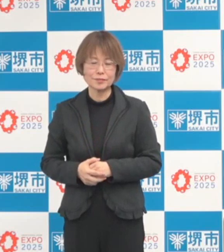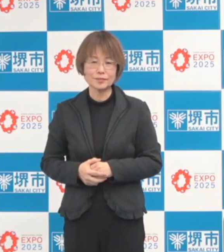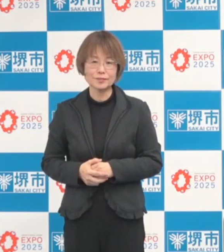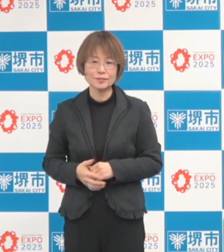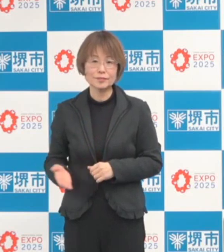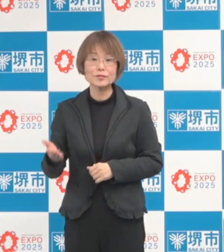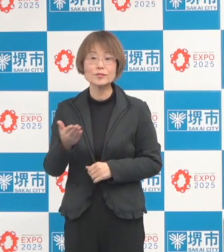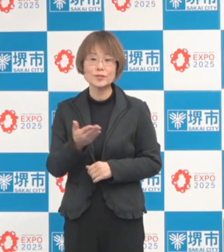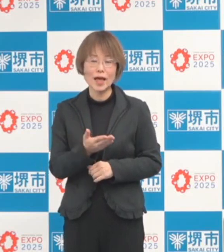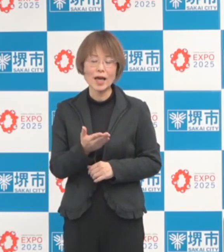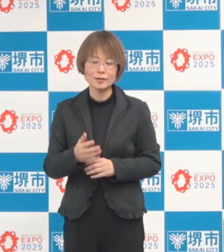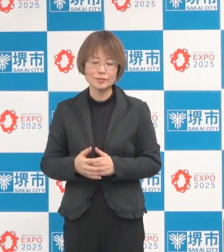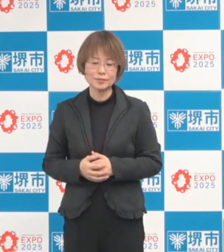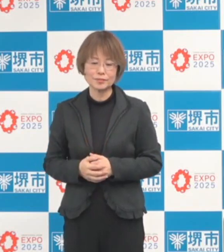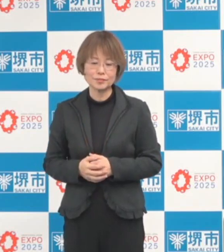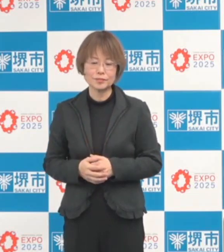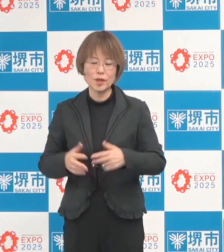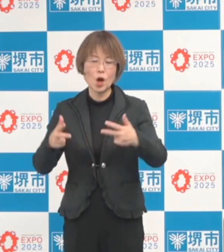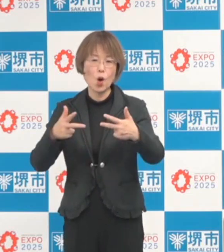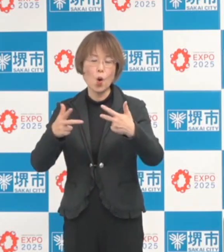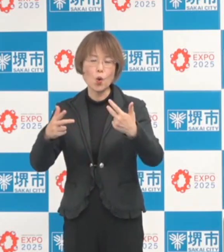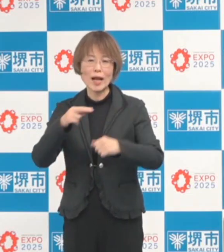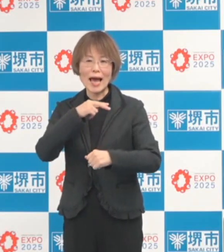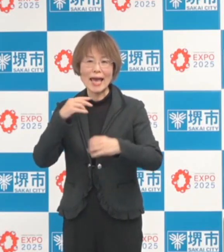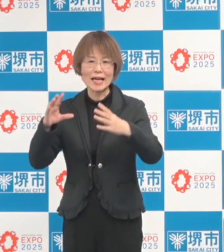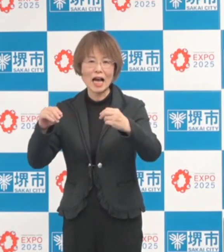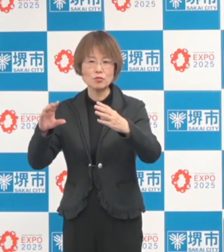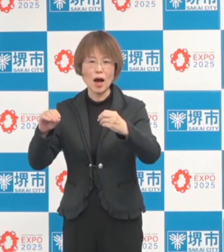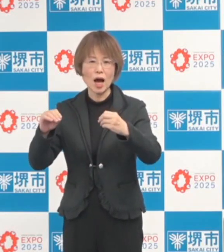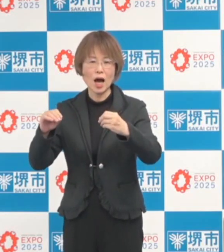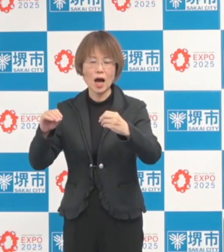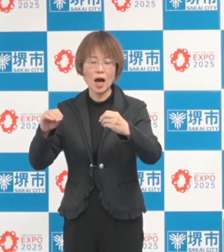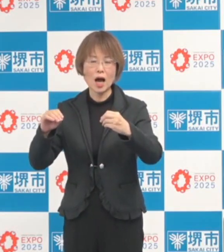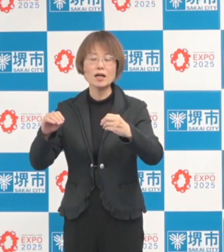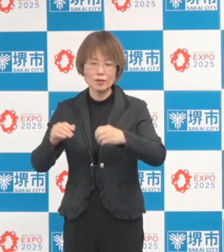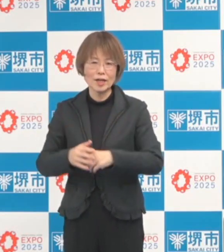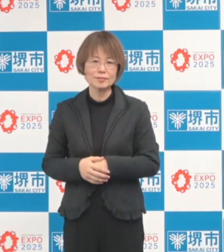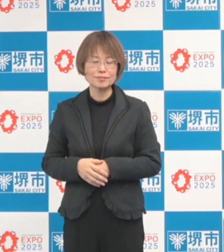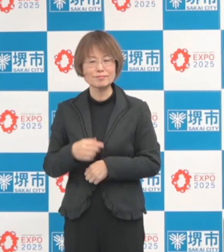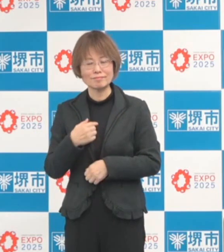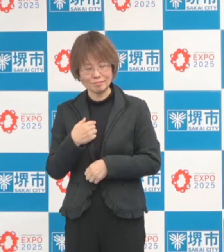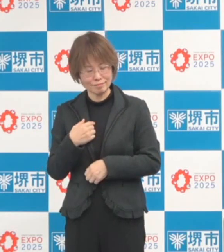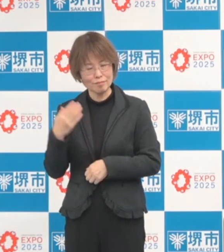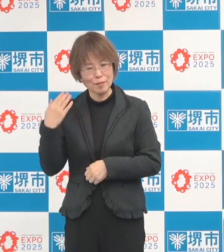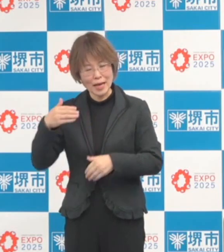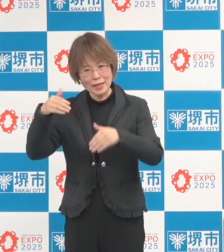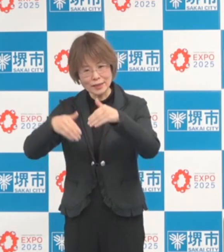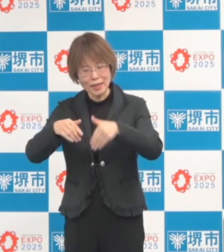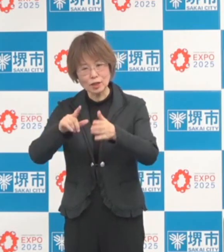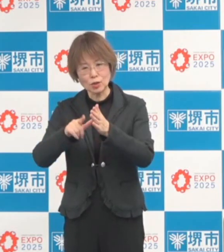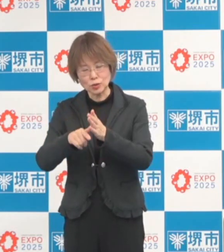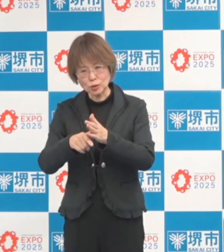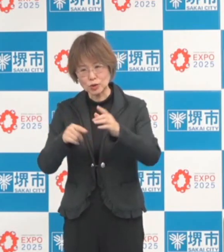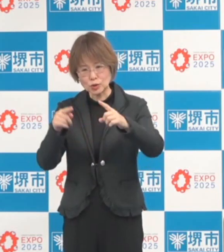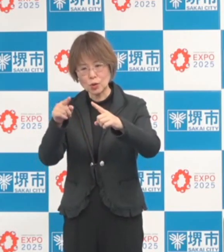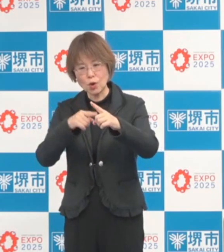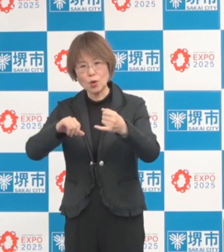てオンライン英会話につきましては、こちらも私の以前の公約に掲げた内容でもありま